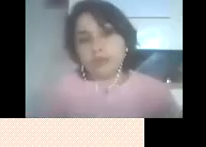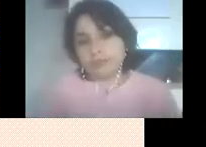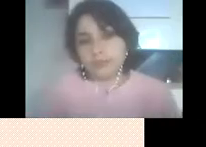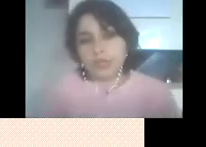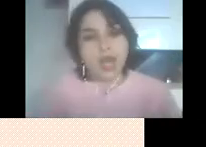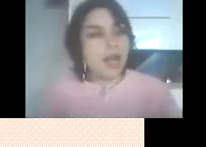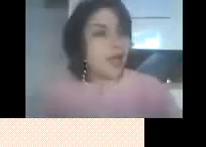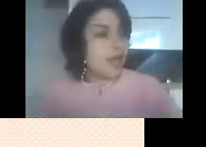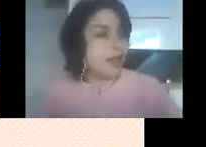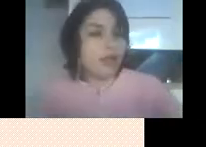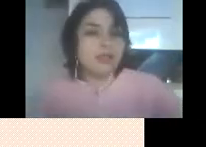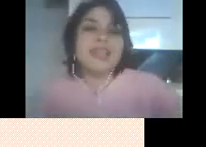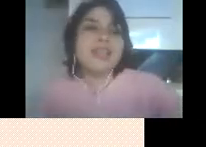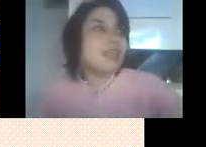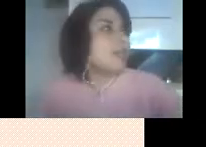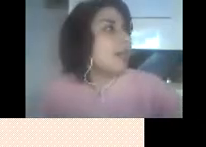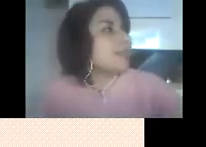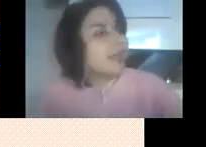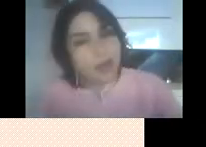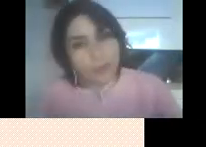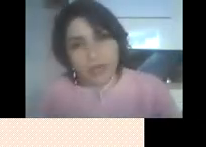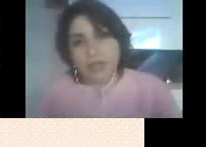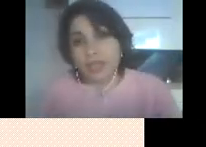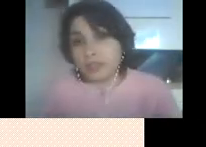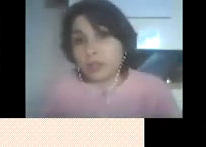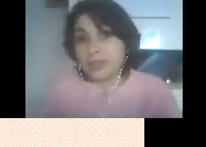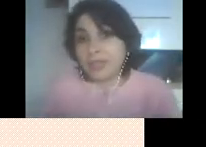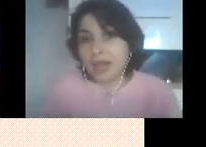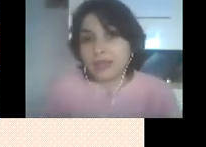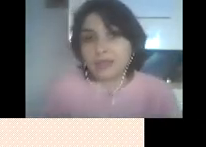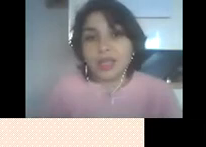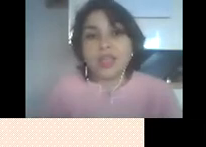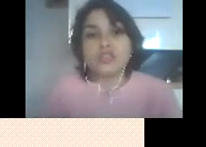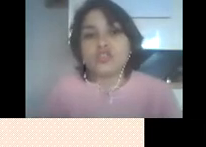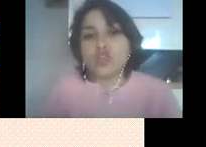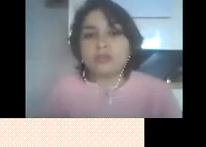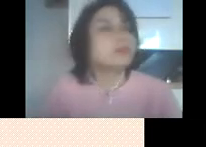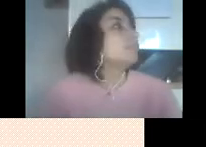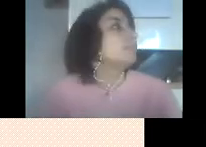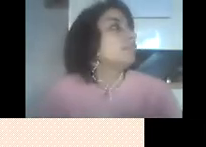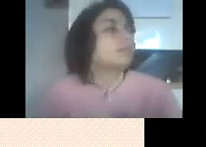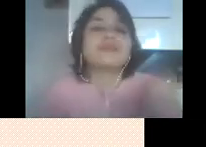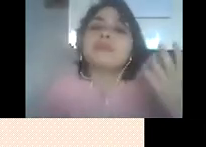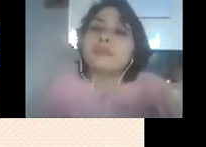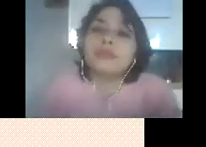vidrio, la greda y la cerámica. Estos materiales son